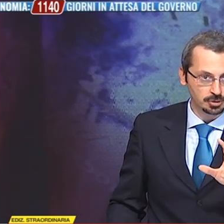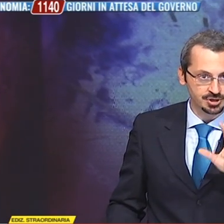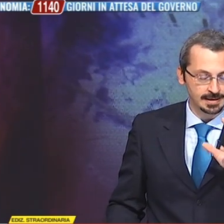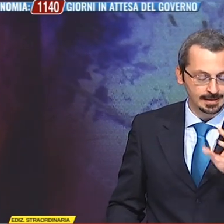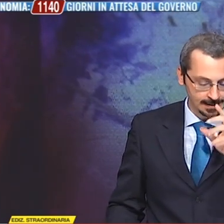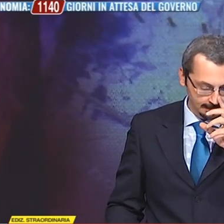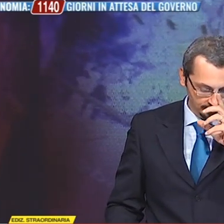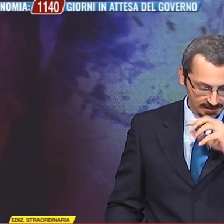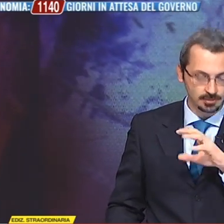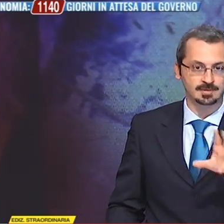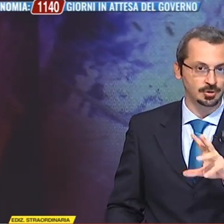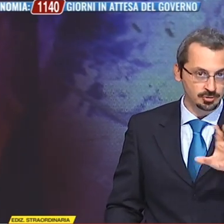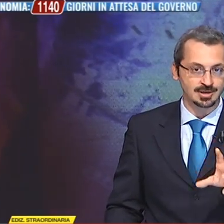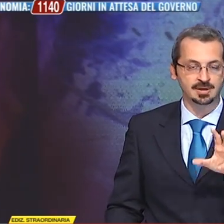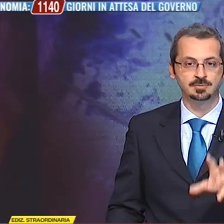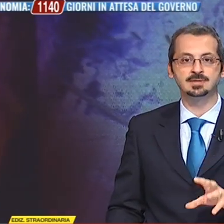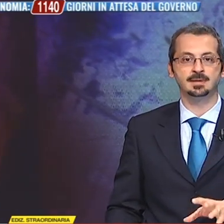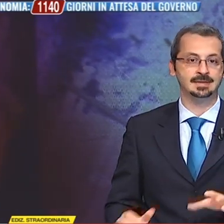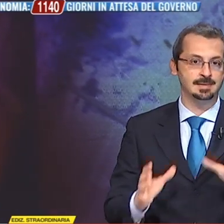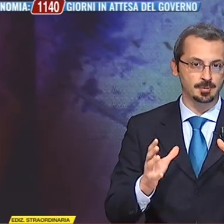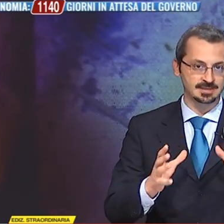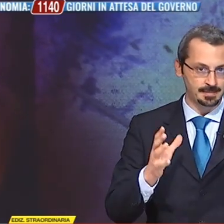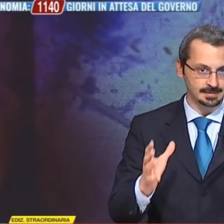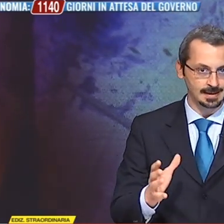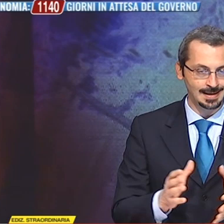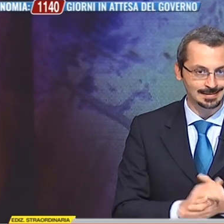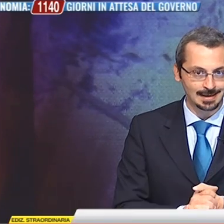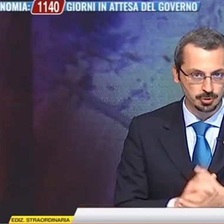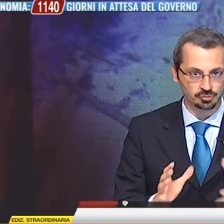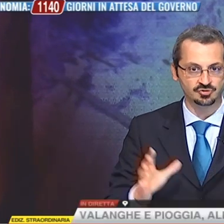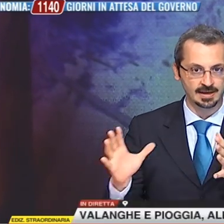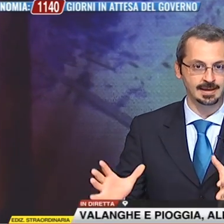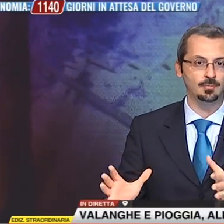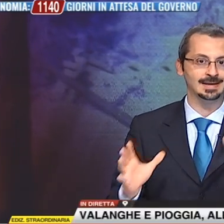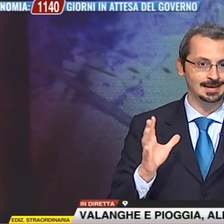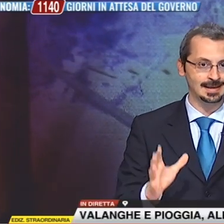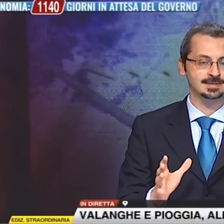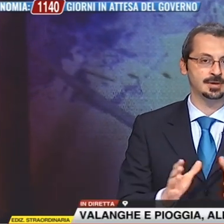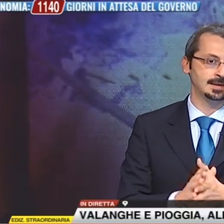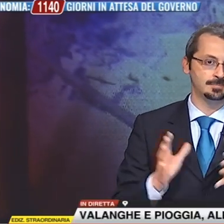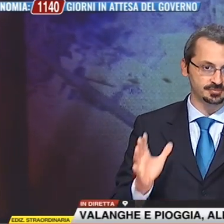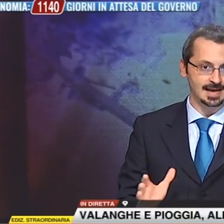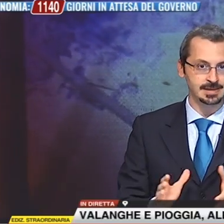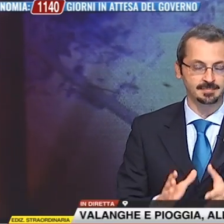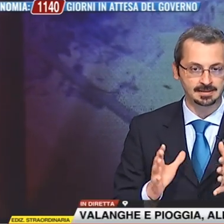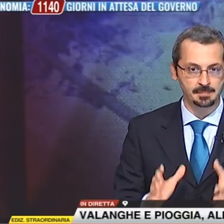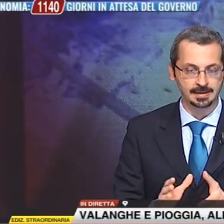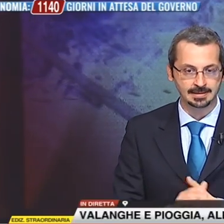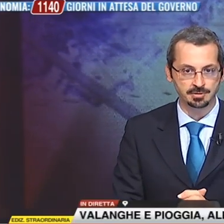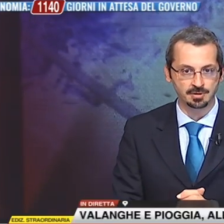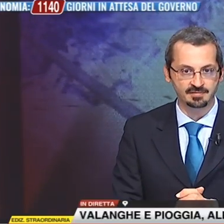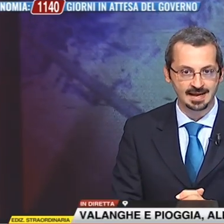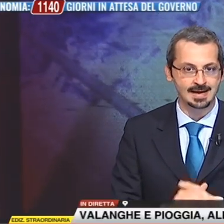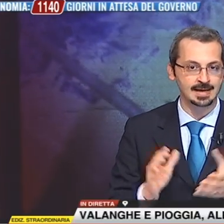un veloce monitoraggio della situazione del maltempo. Come sapete, l'allerta rossa che riguarda la zona della montagna, ovviamente